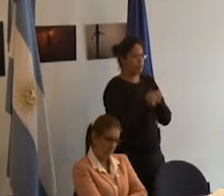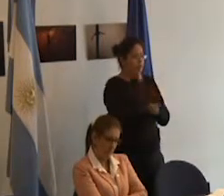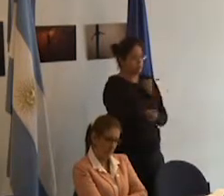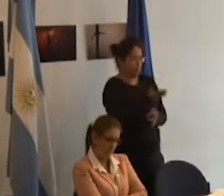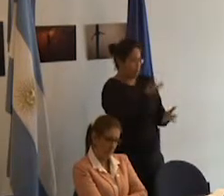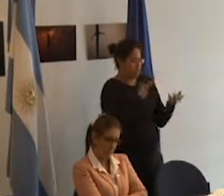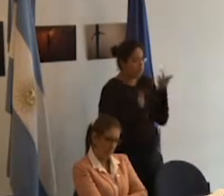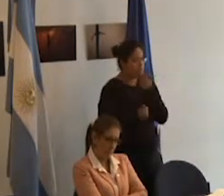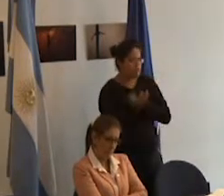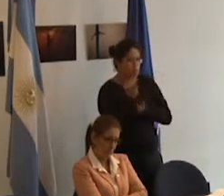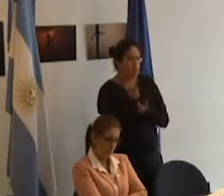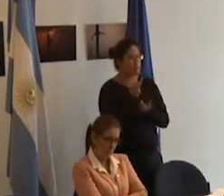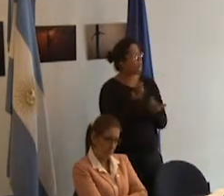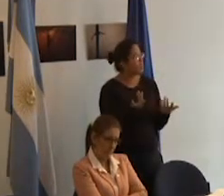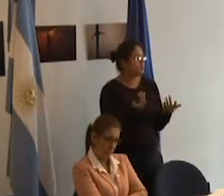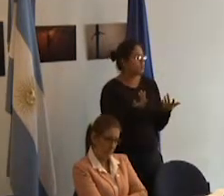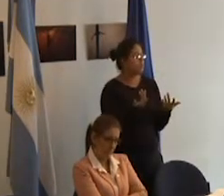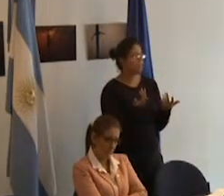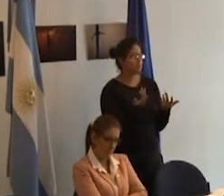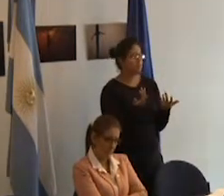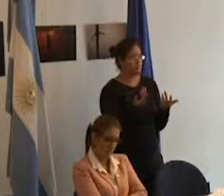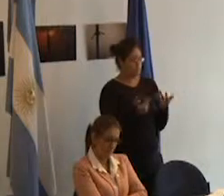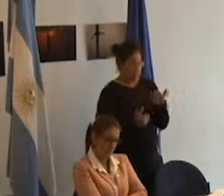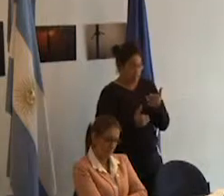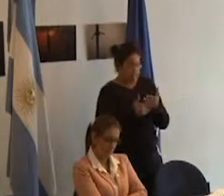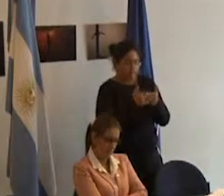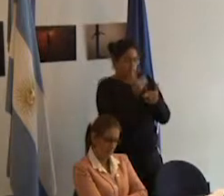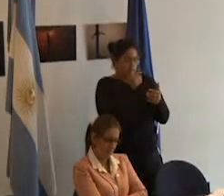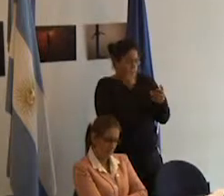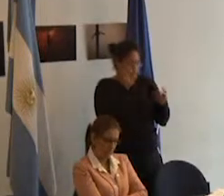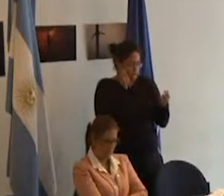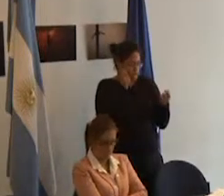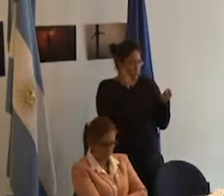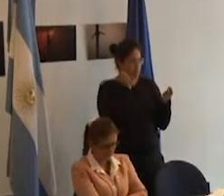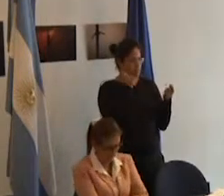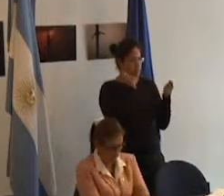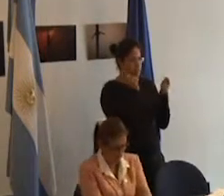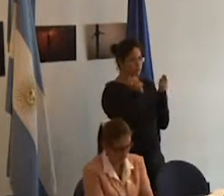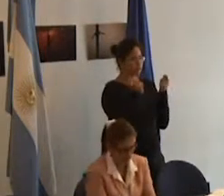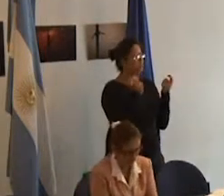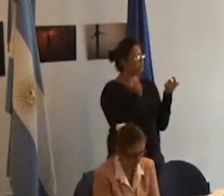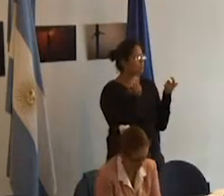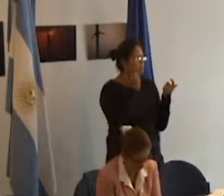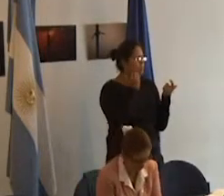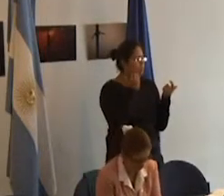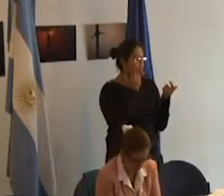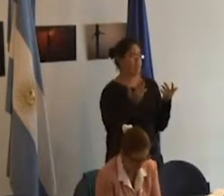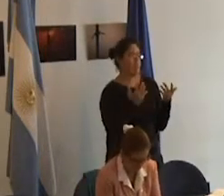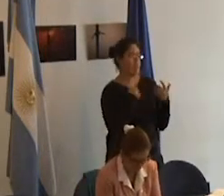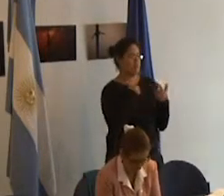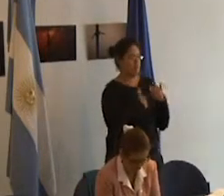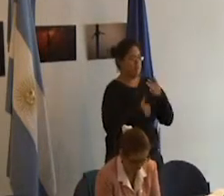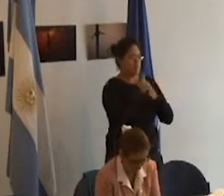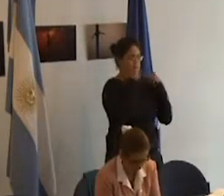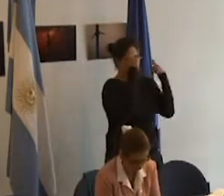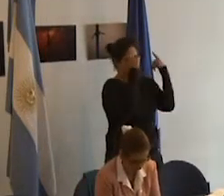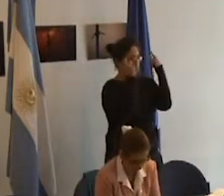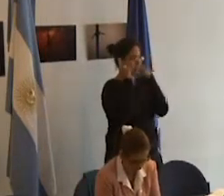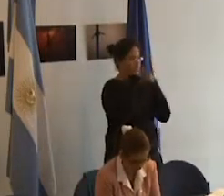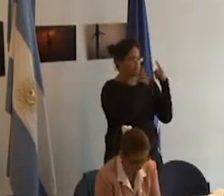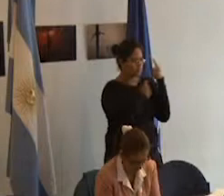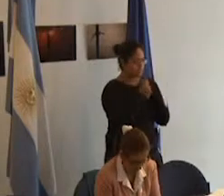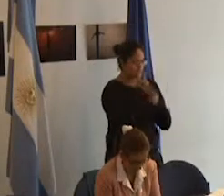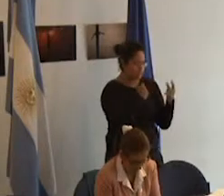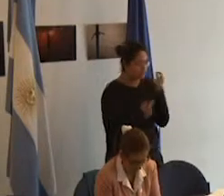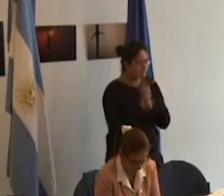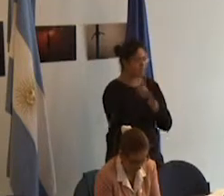está diciendo es cuando uno empieza a transformarse, cuando empieza a cuestionarse. ¿Sí? Y creo que este